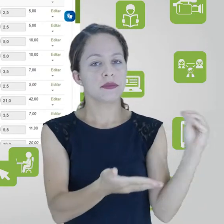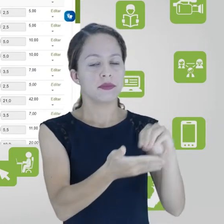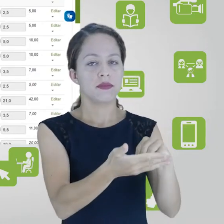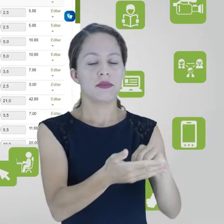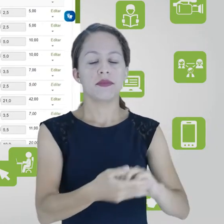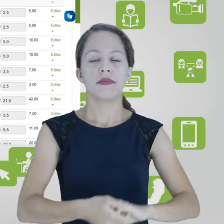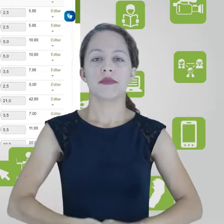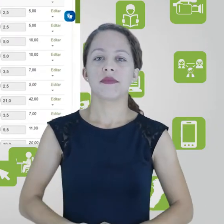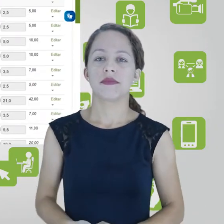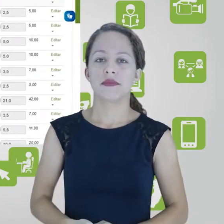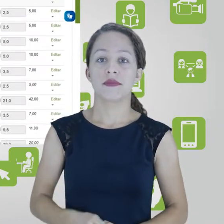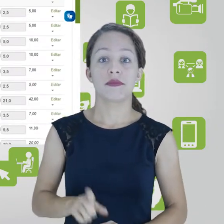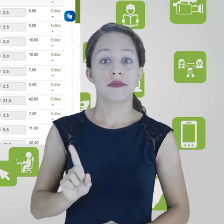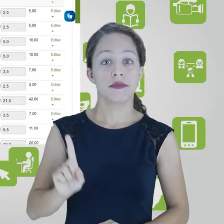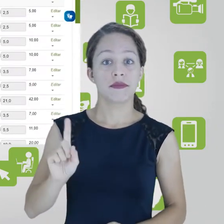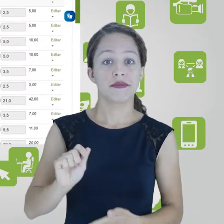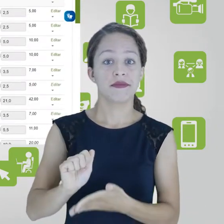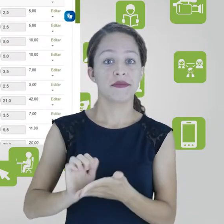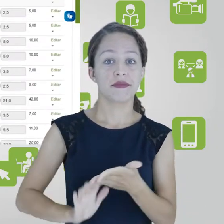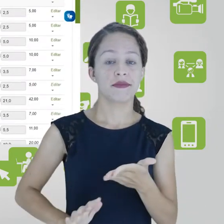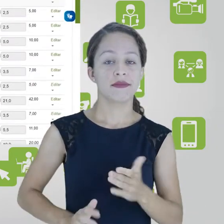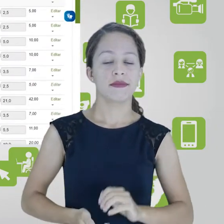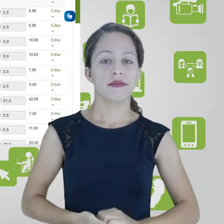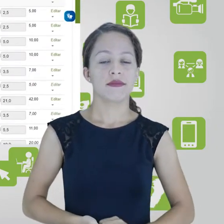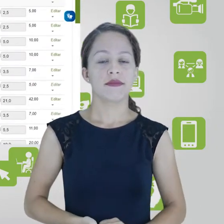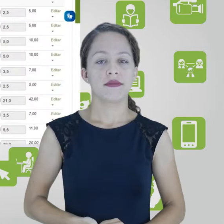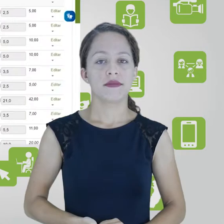recuperação 1. Vou botar aqui. Atividade.